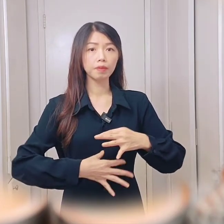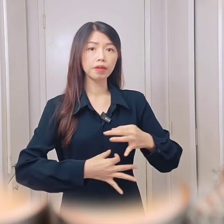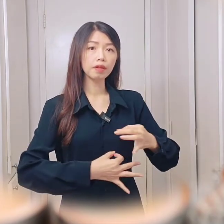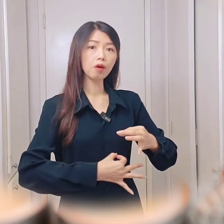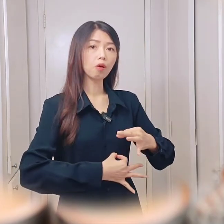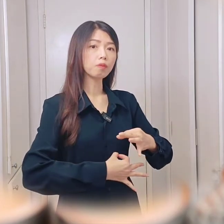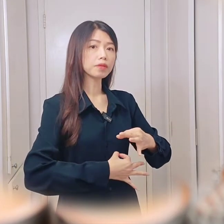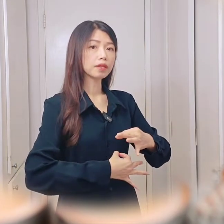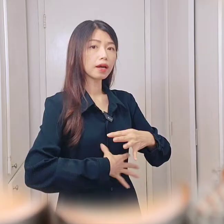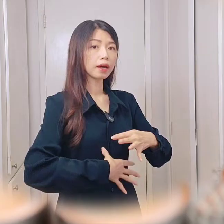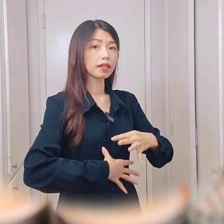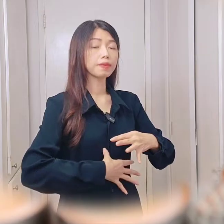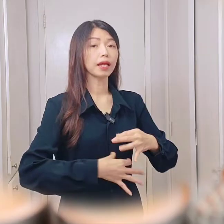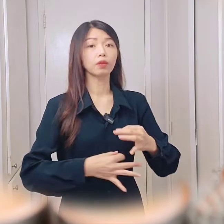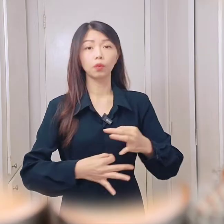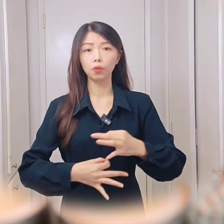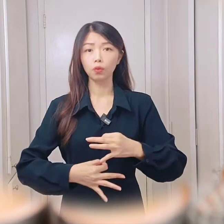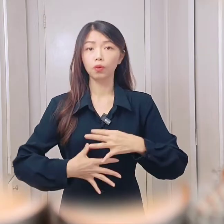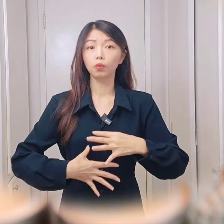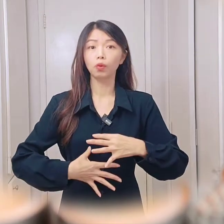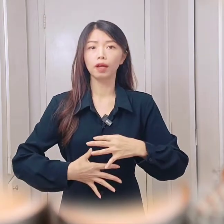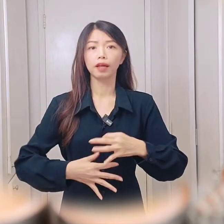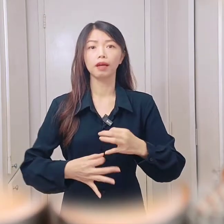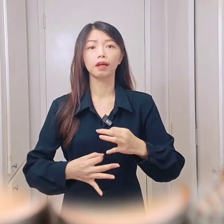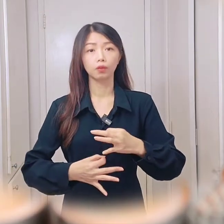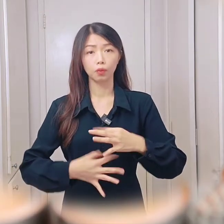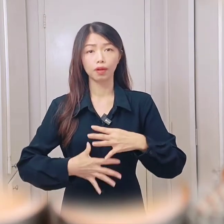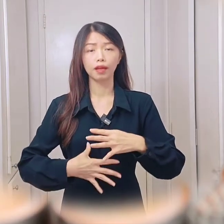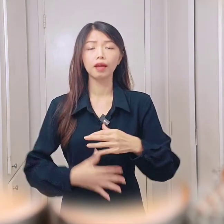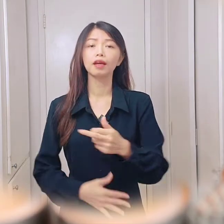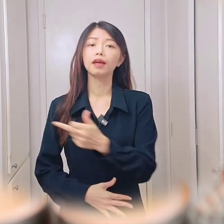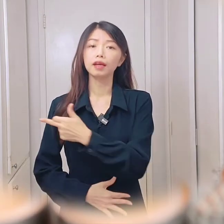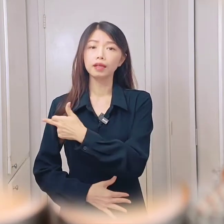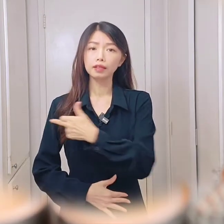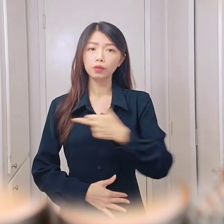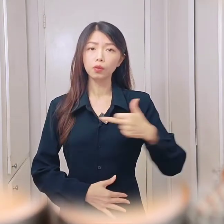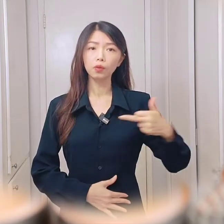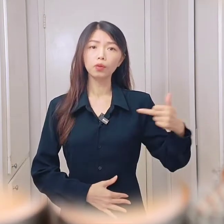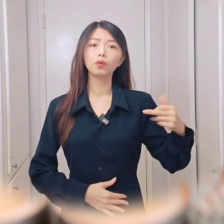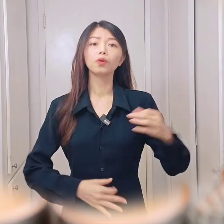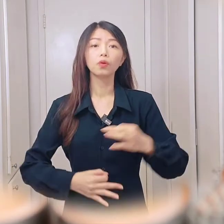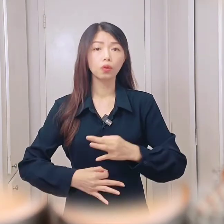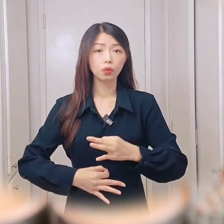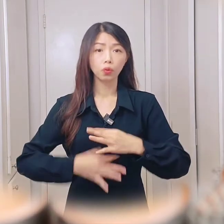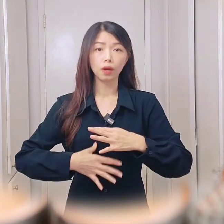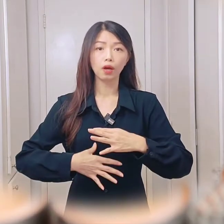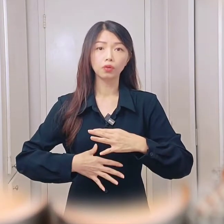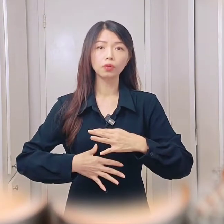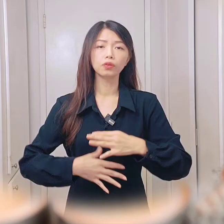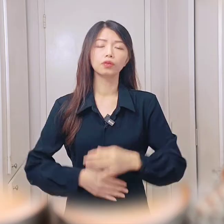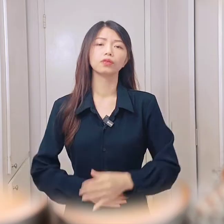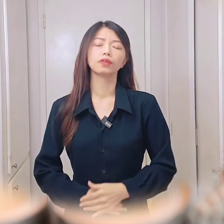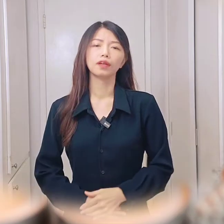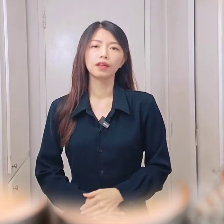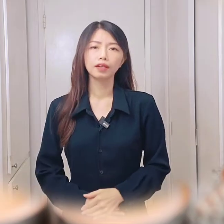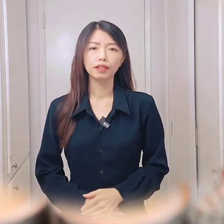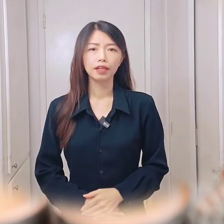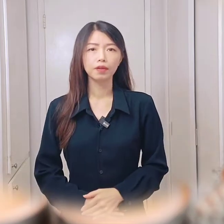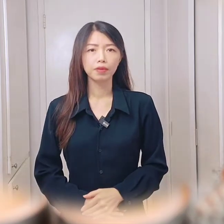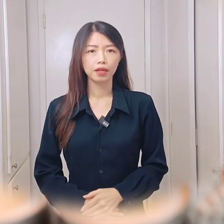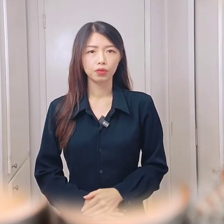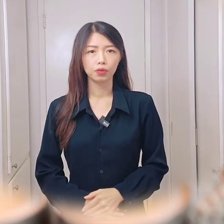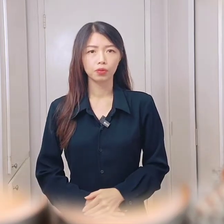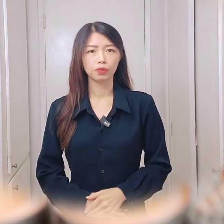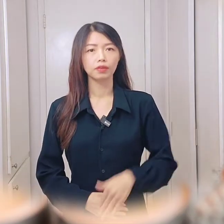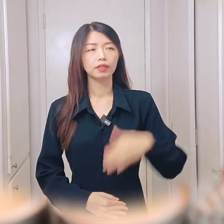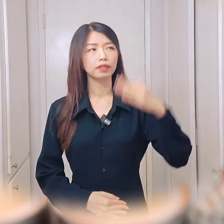이렇게 피면서 엄지가 가슴에 닿도록 놀라다, 놀라다. 크고 놀라운 그